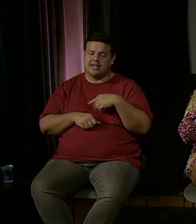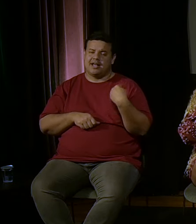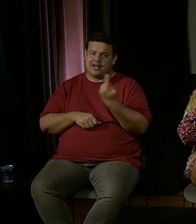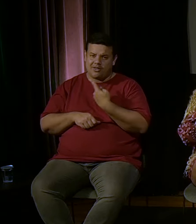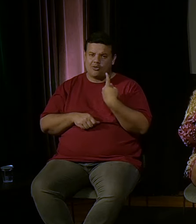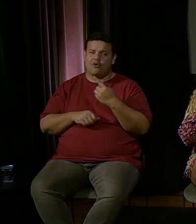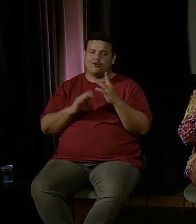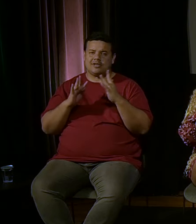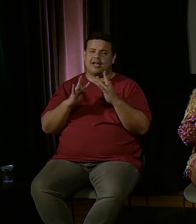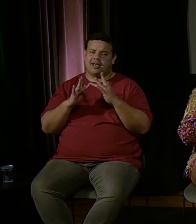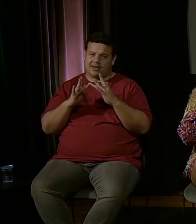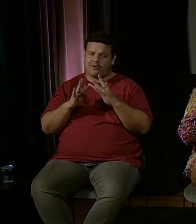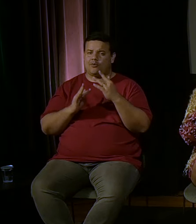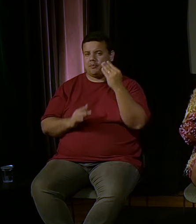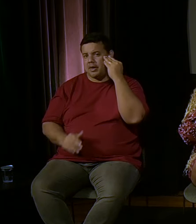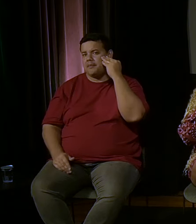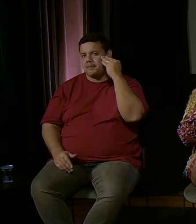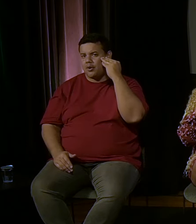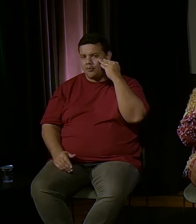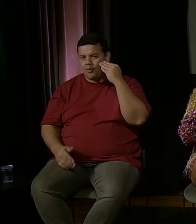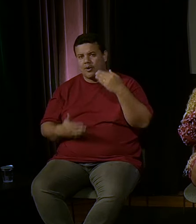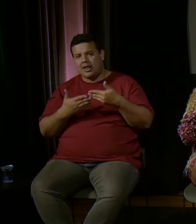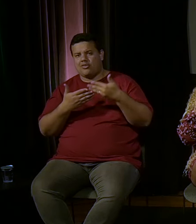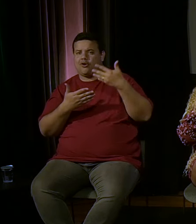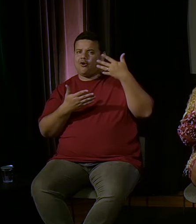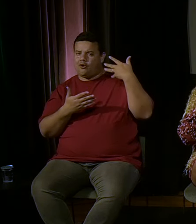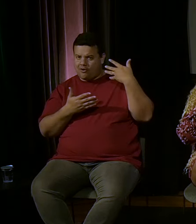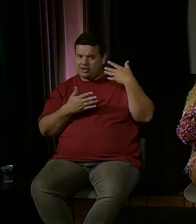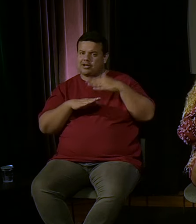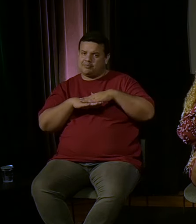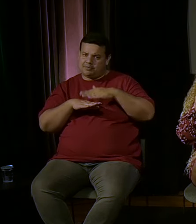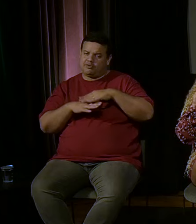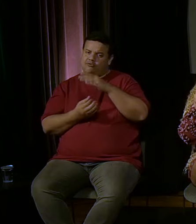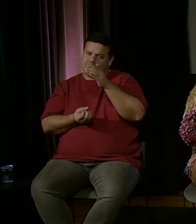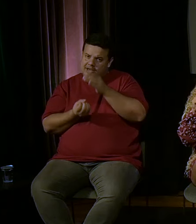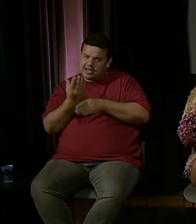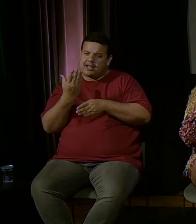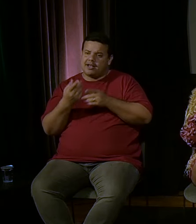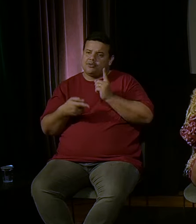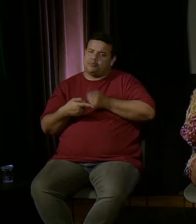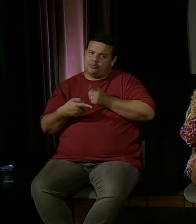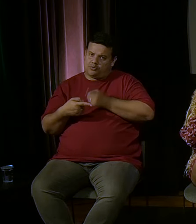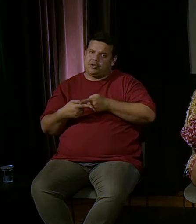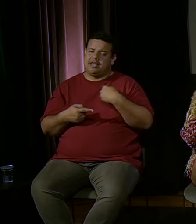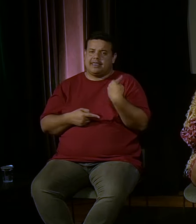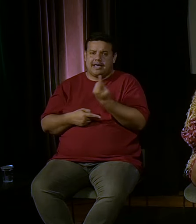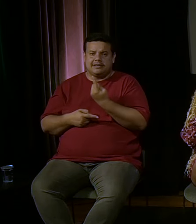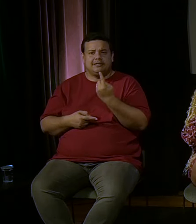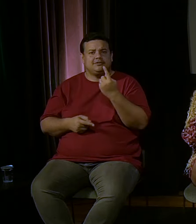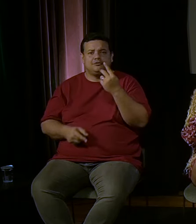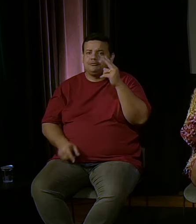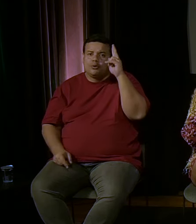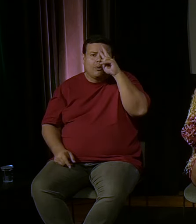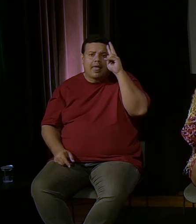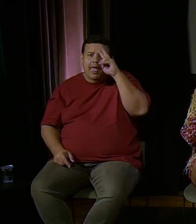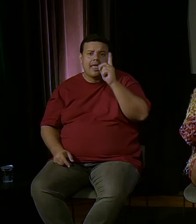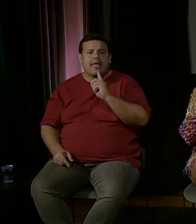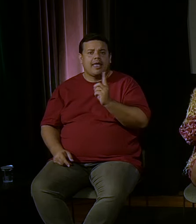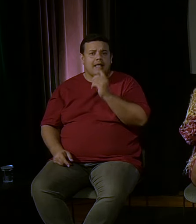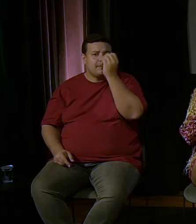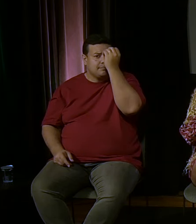memória, isso é uma coisa, né, historicamente criada, né? Existe um porquê também da gente não lembrar da nossa